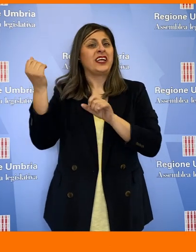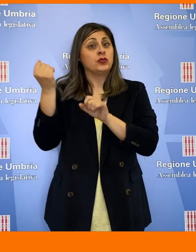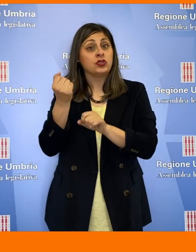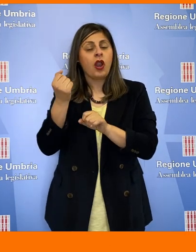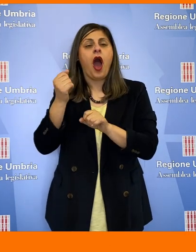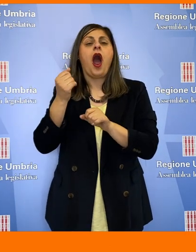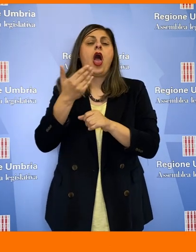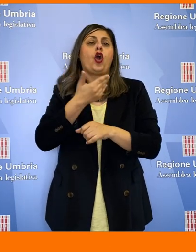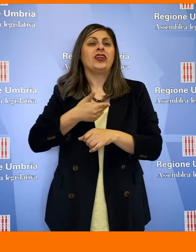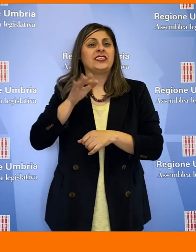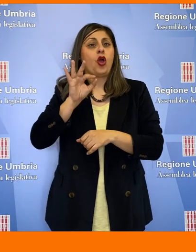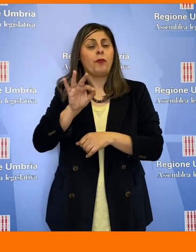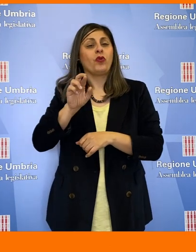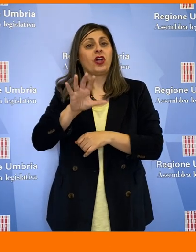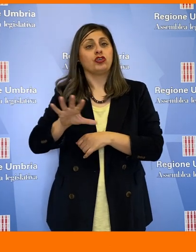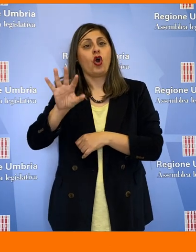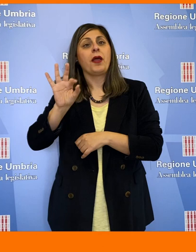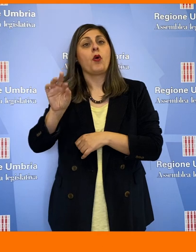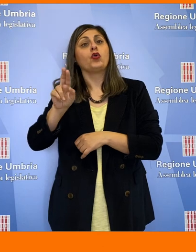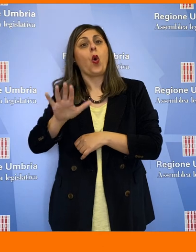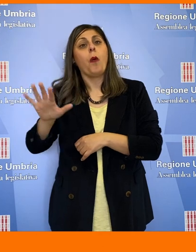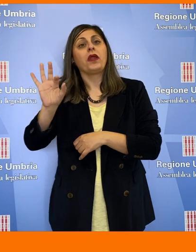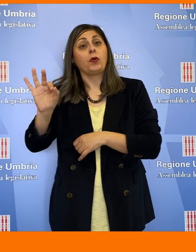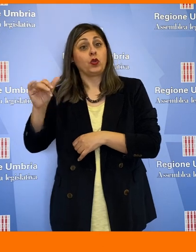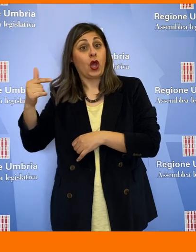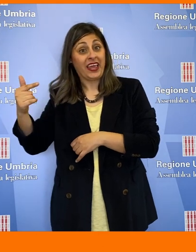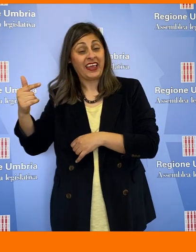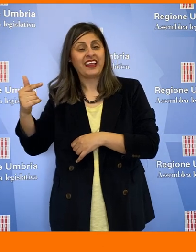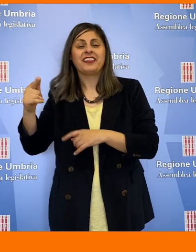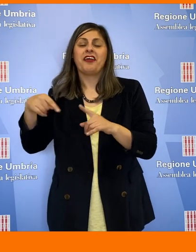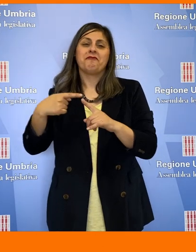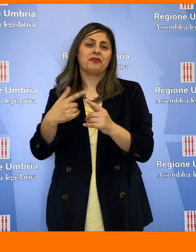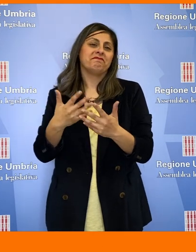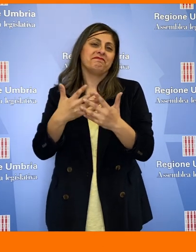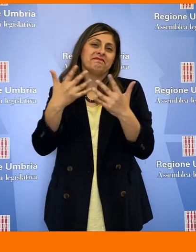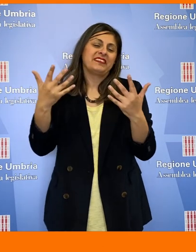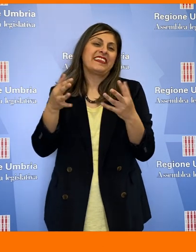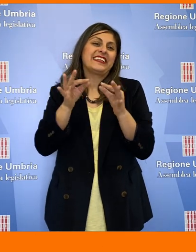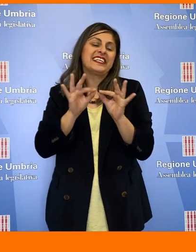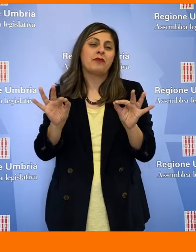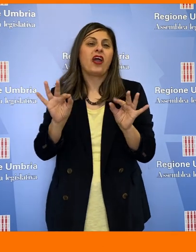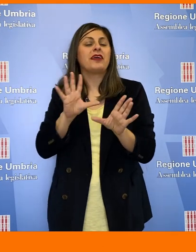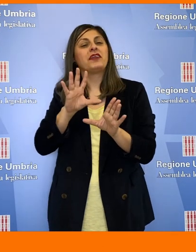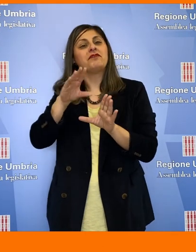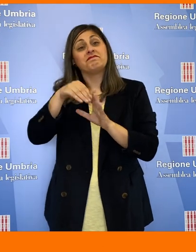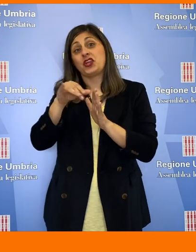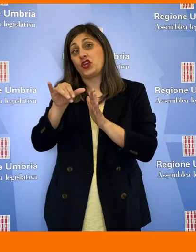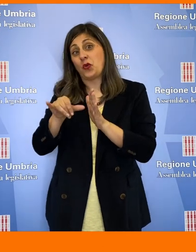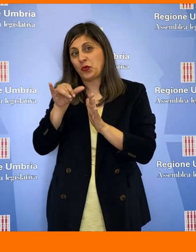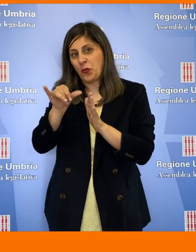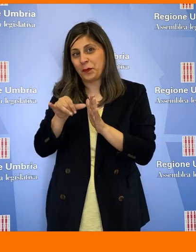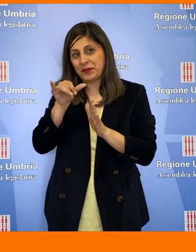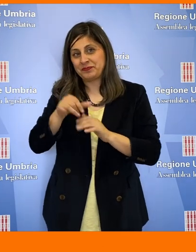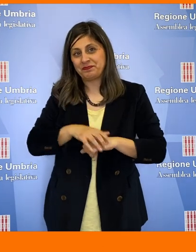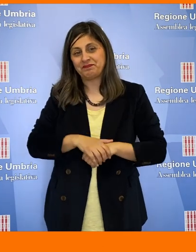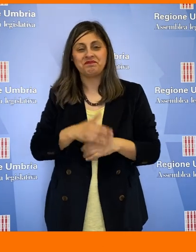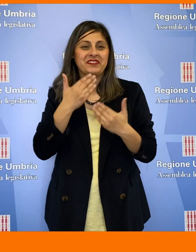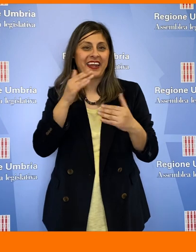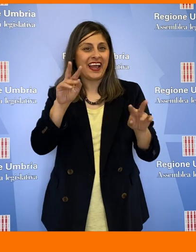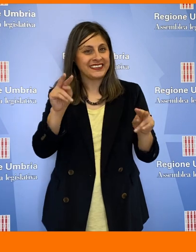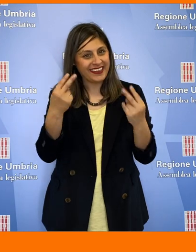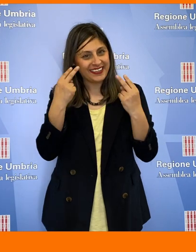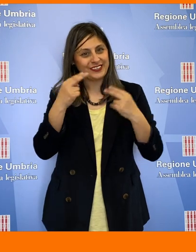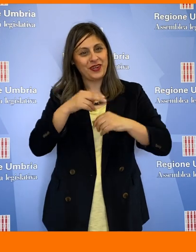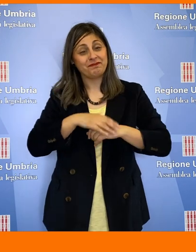sito istituzionale consiglio.regione.umbria.it e naturalmente è disponibile su YouTube.